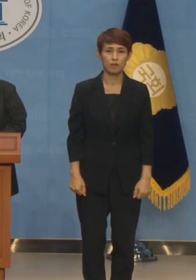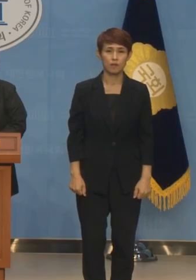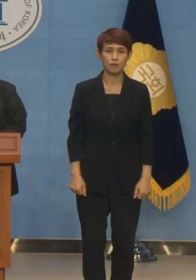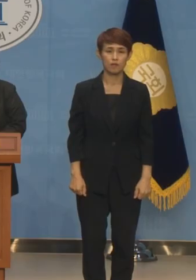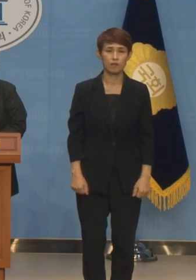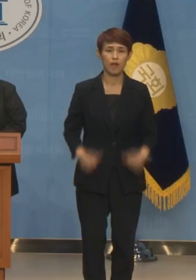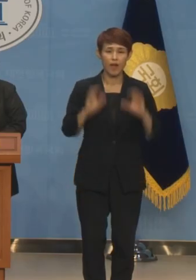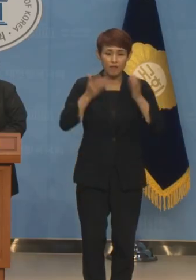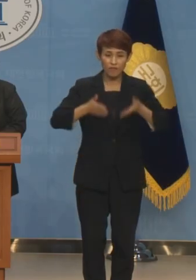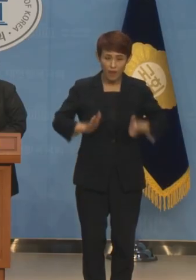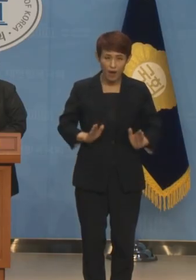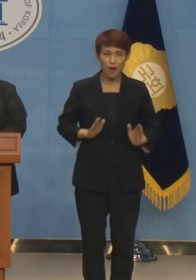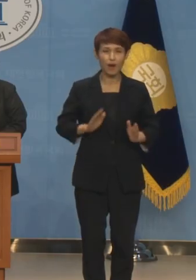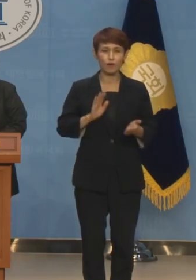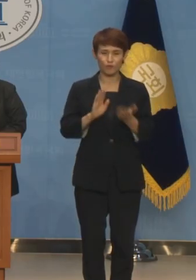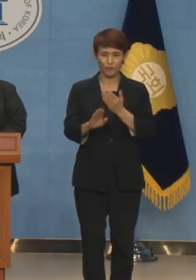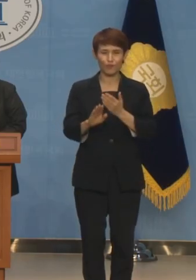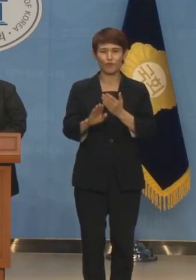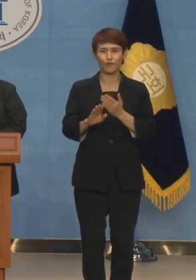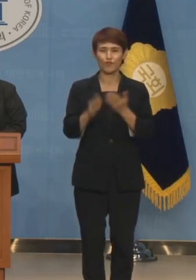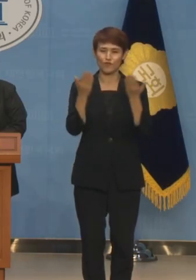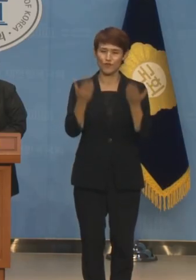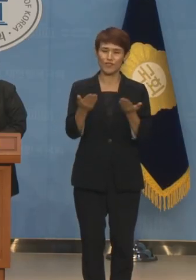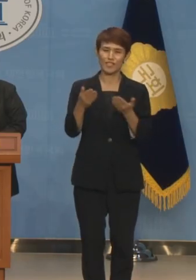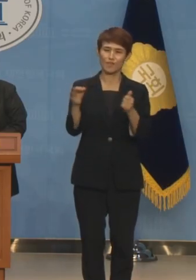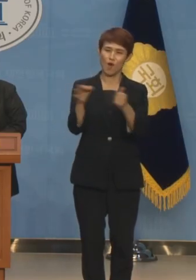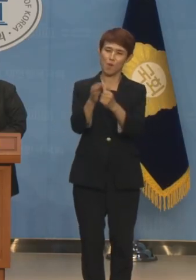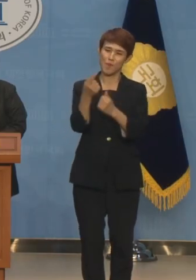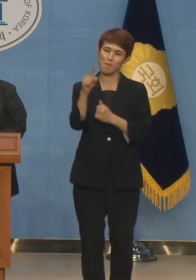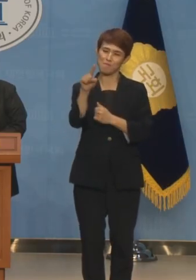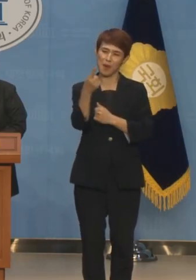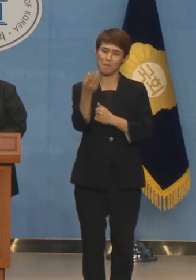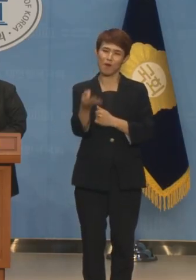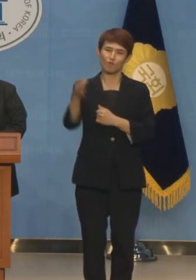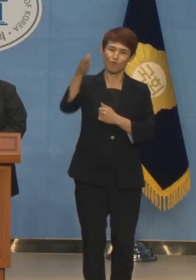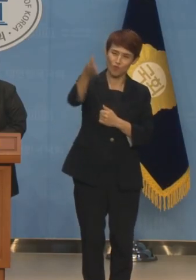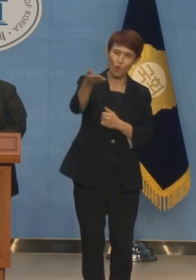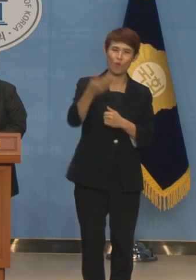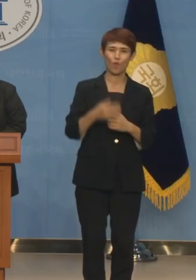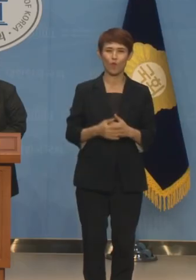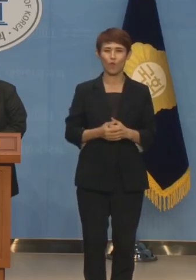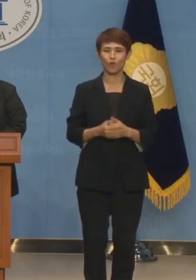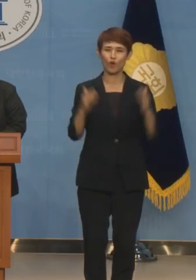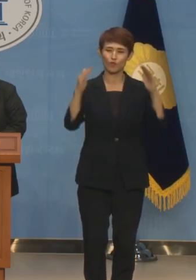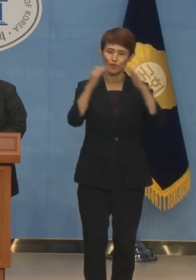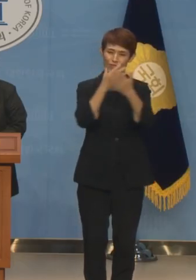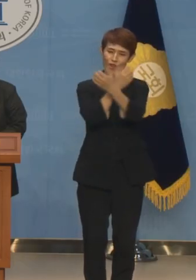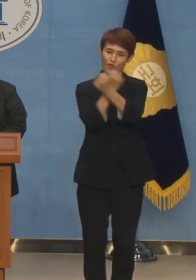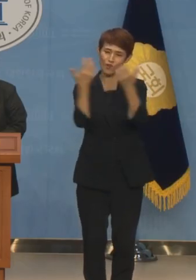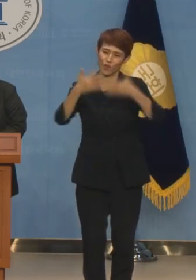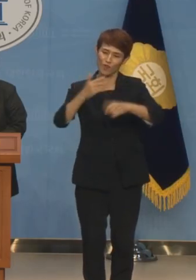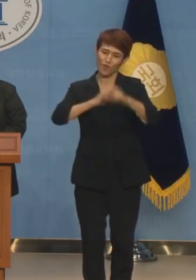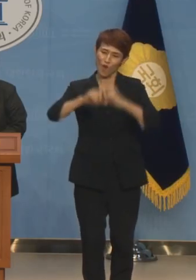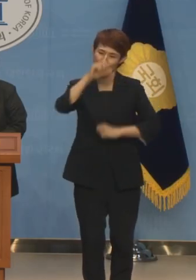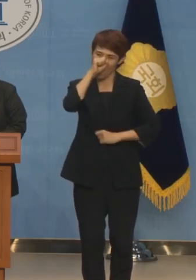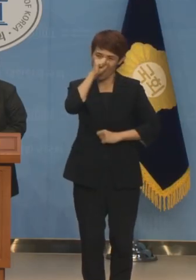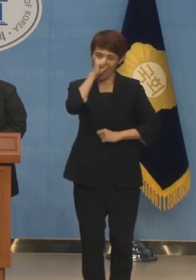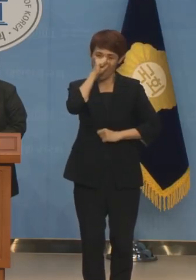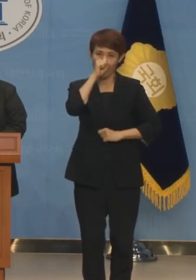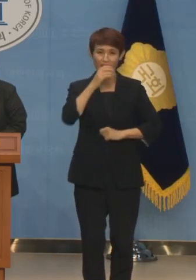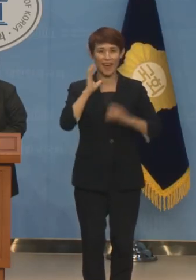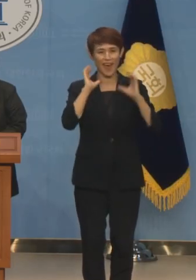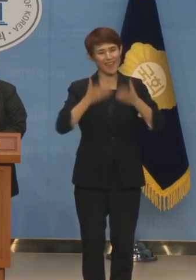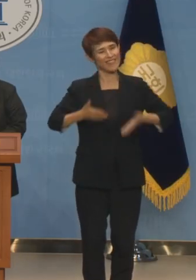육아휴직급여 100만 원을 올려주고 세액공제, 주택청약 조건을 완화해준다고 애를 낳겠다